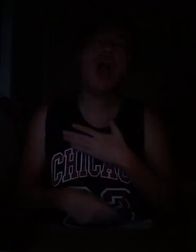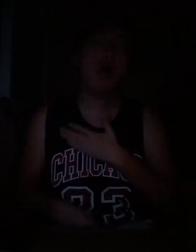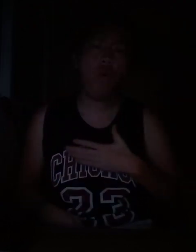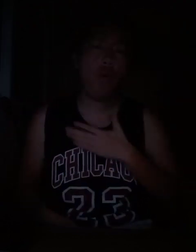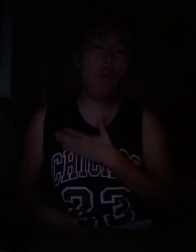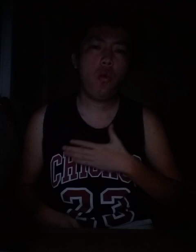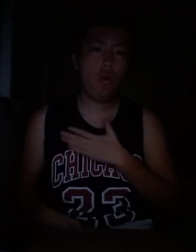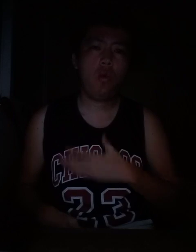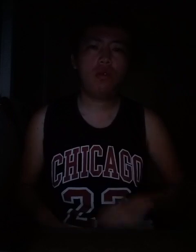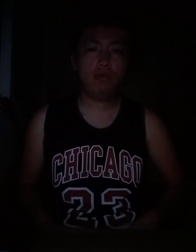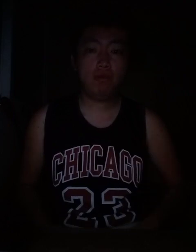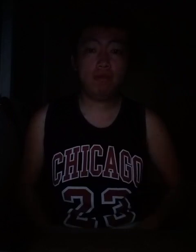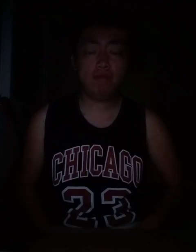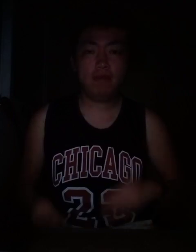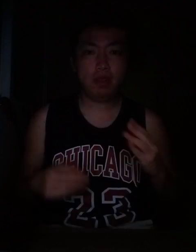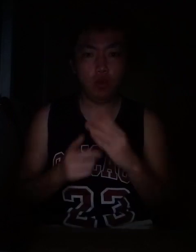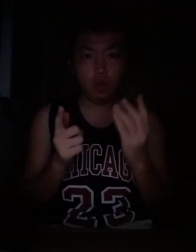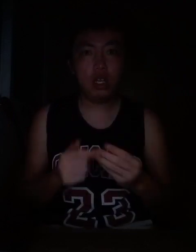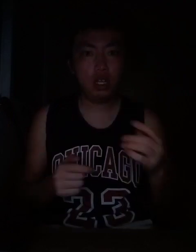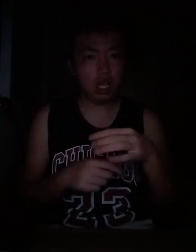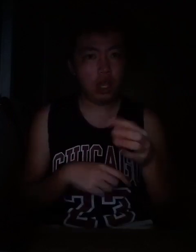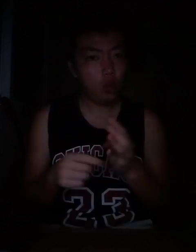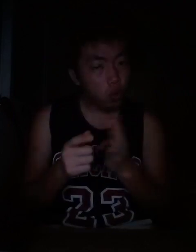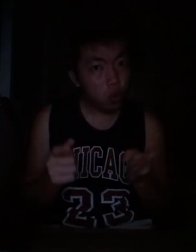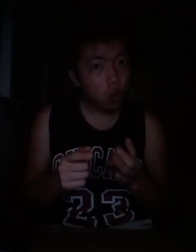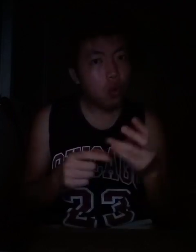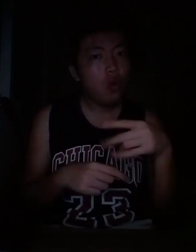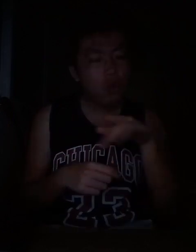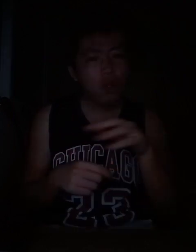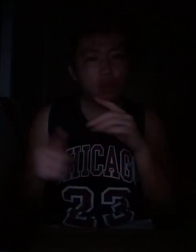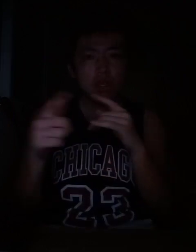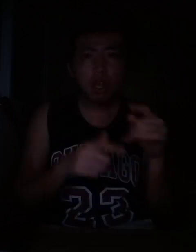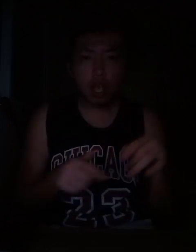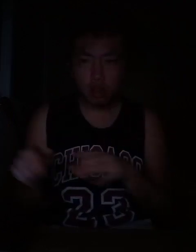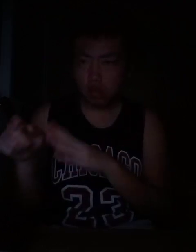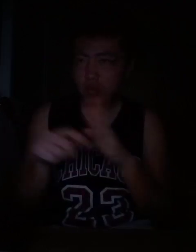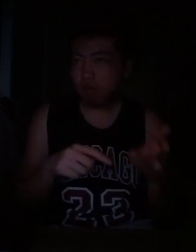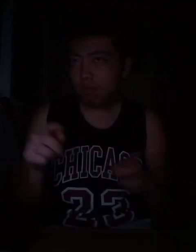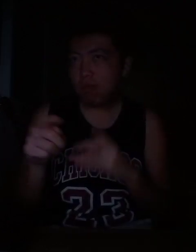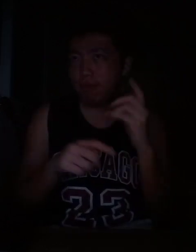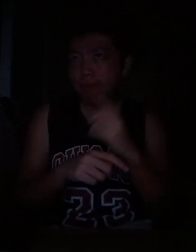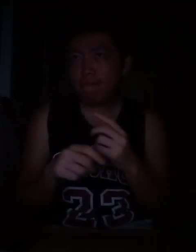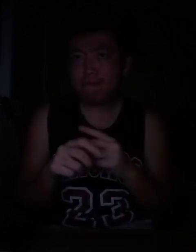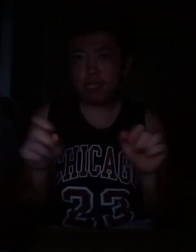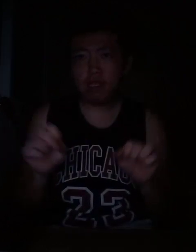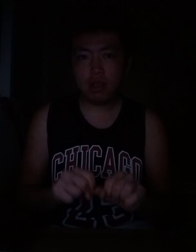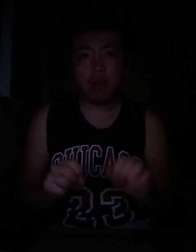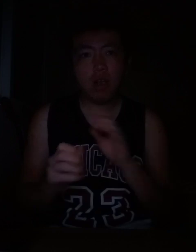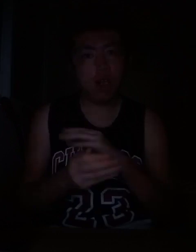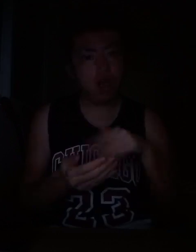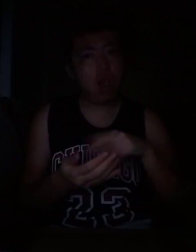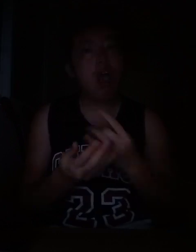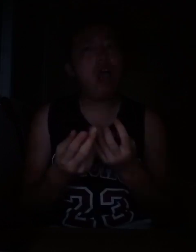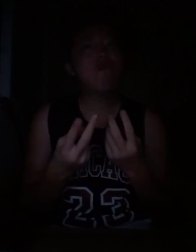모습입니다. 이곳 외에도 서울과 경기 등 8개 시도의 대학 기숙사와 기업 연수원 등 128곳에